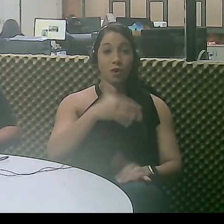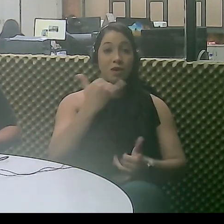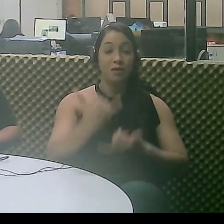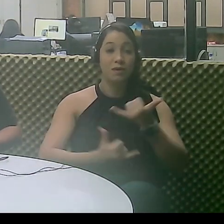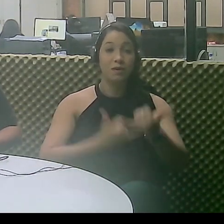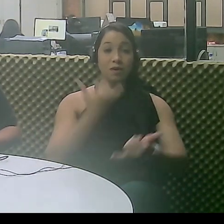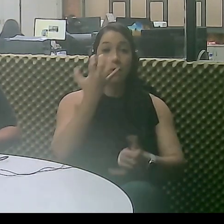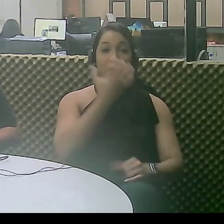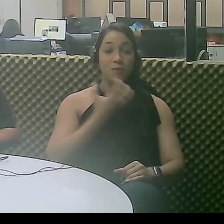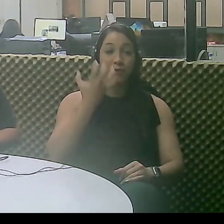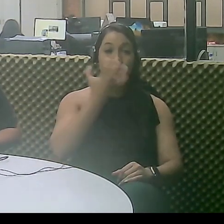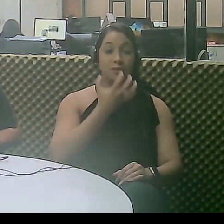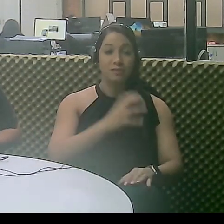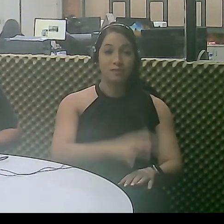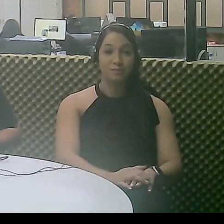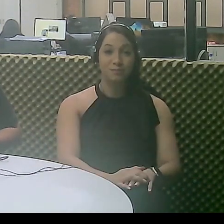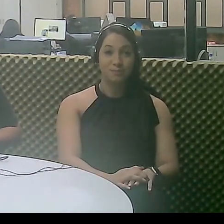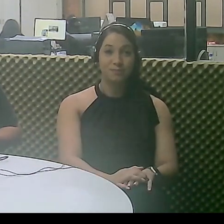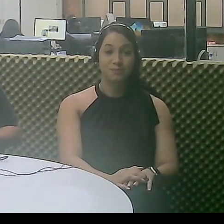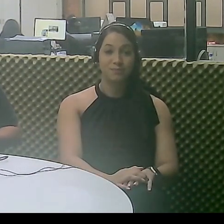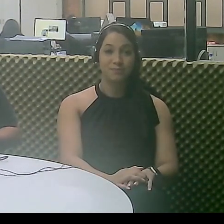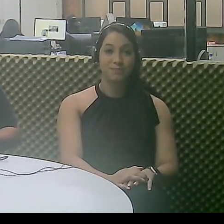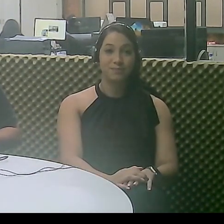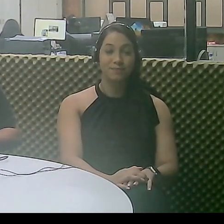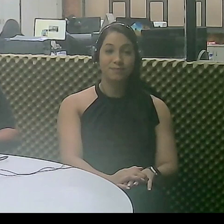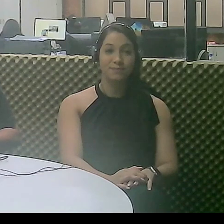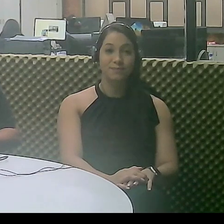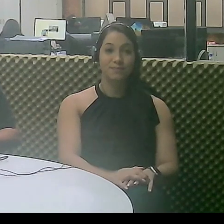com muita música.